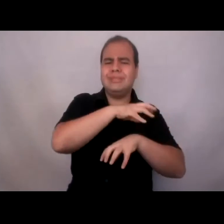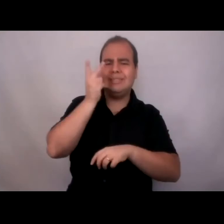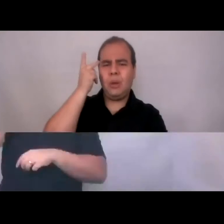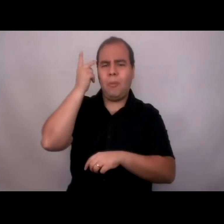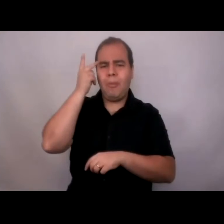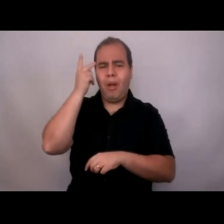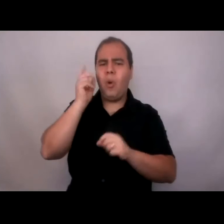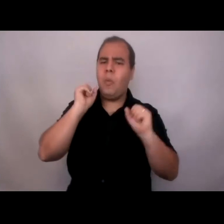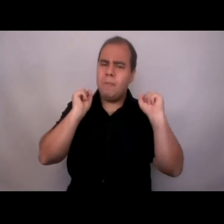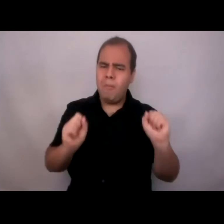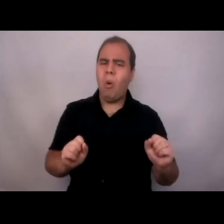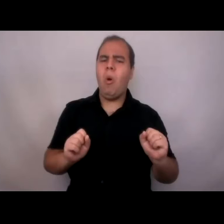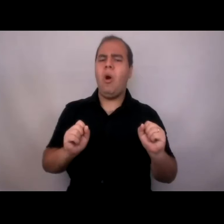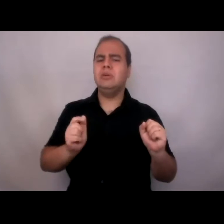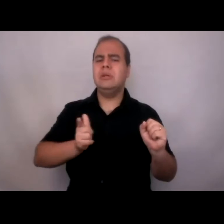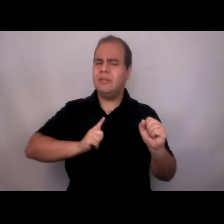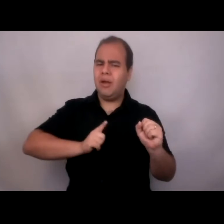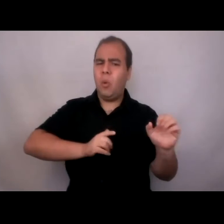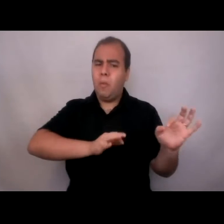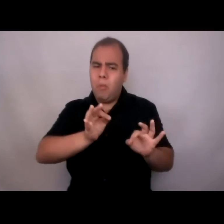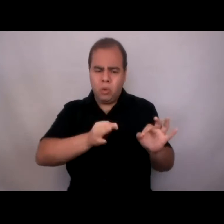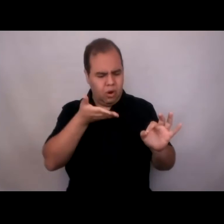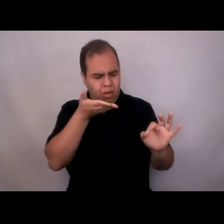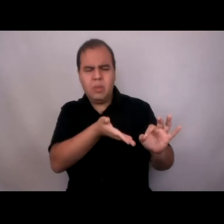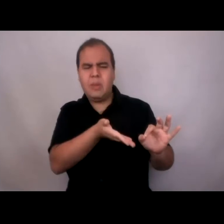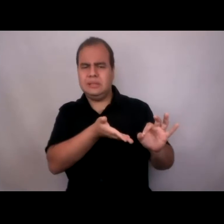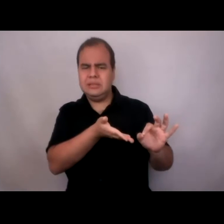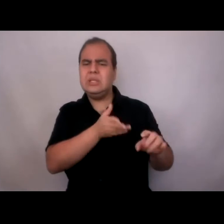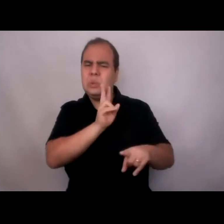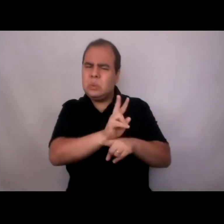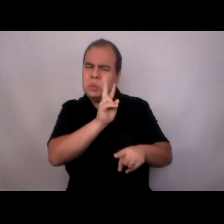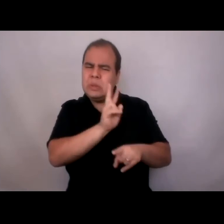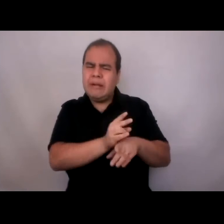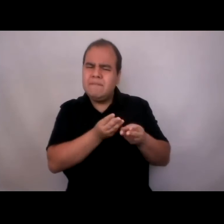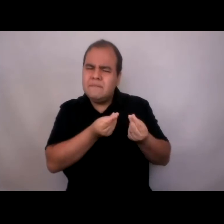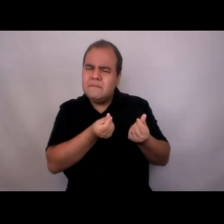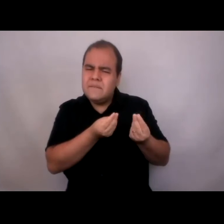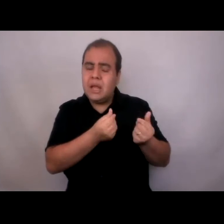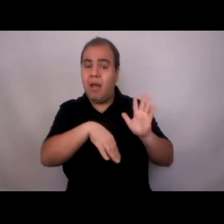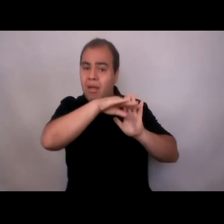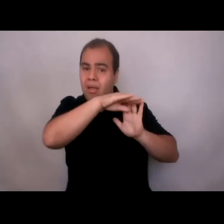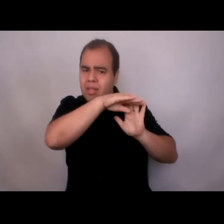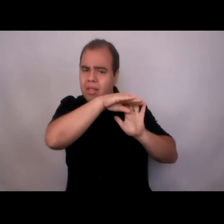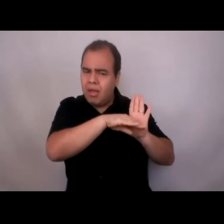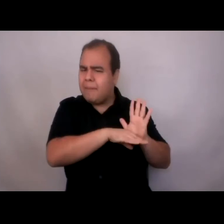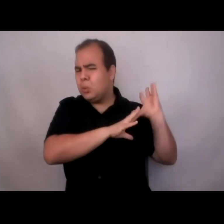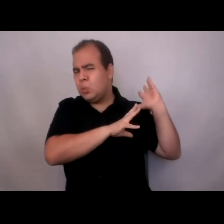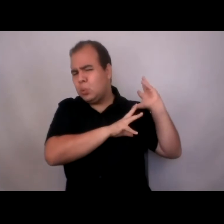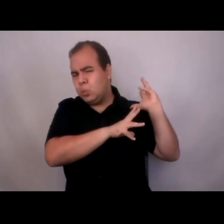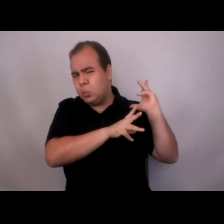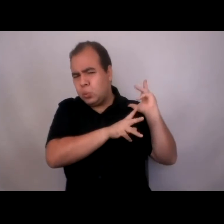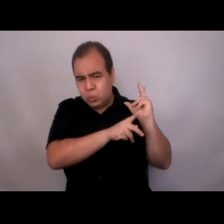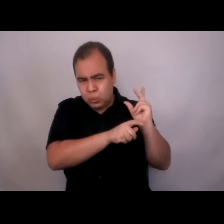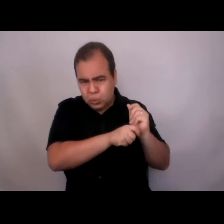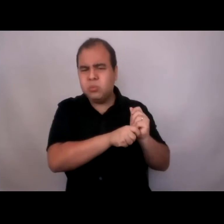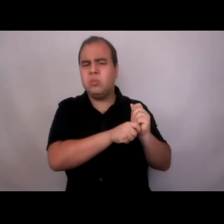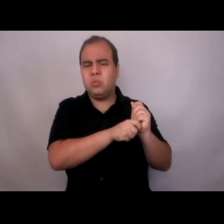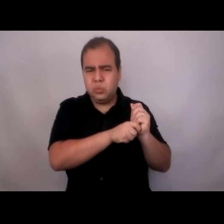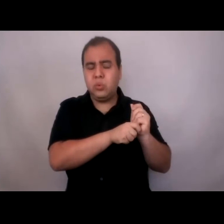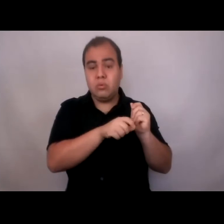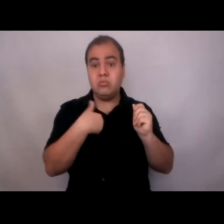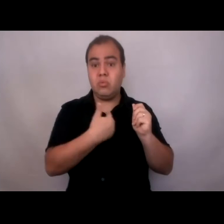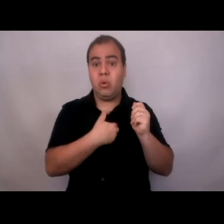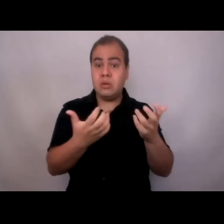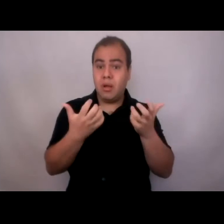possam ter um projeto tão cuidado em todas as suas etapas. Então, é um pouco isso que a gente quer aprender